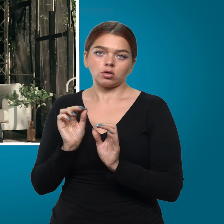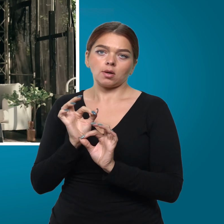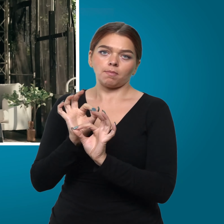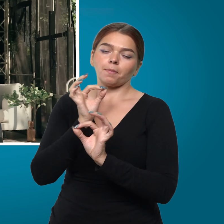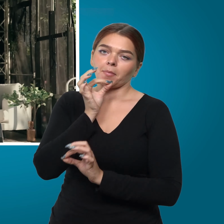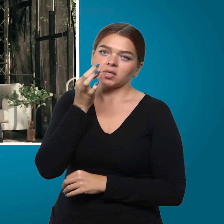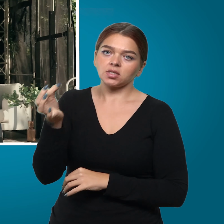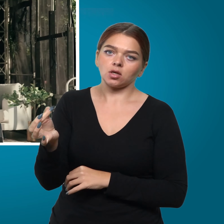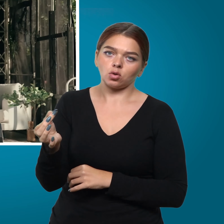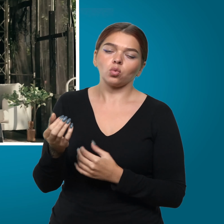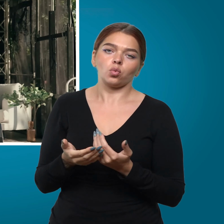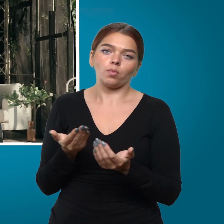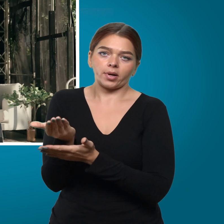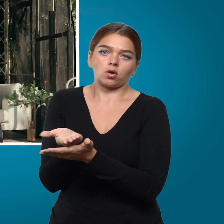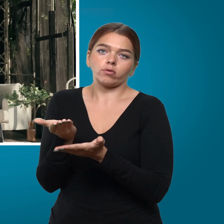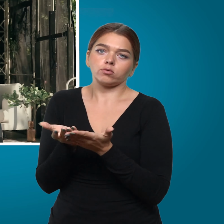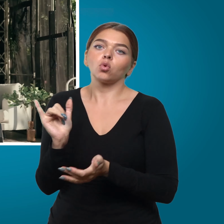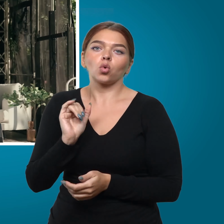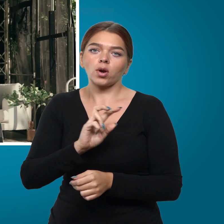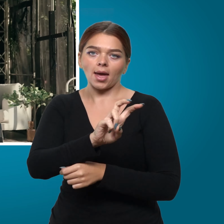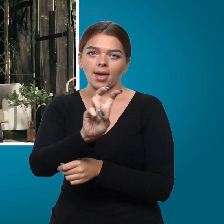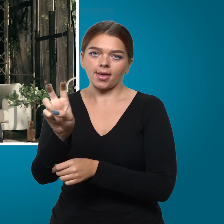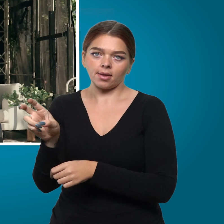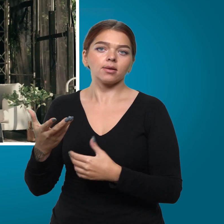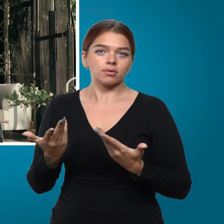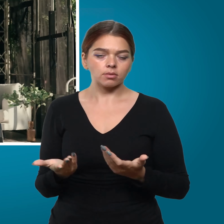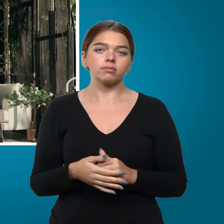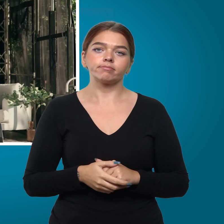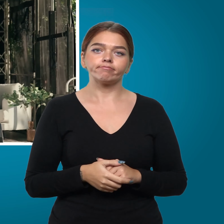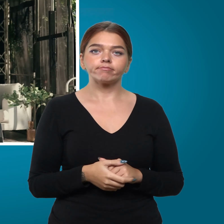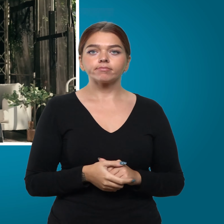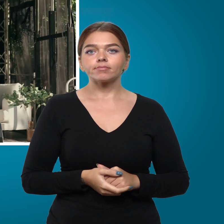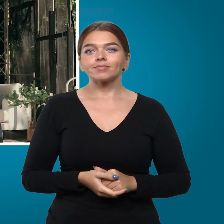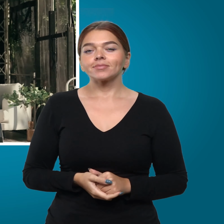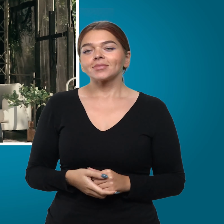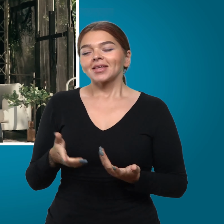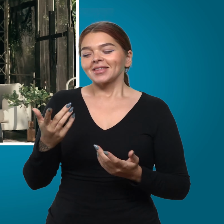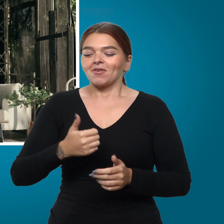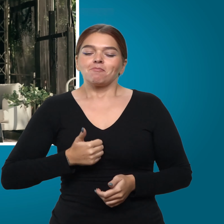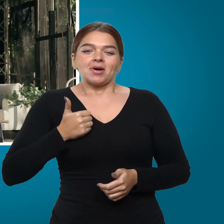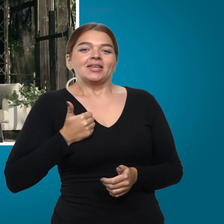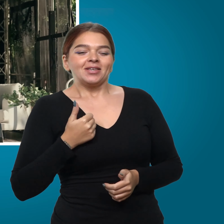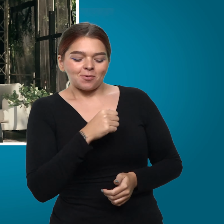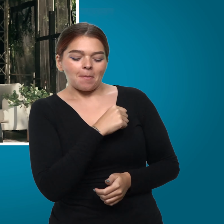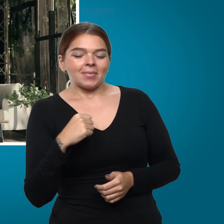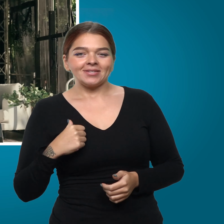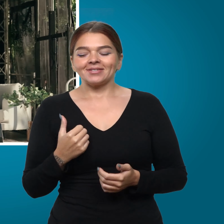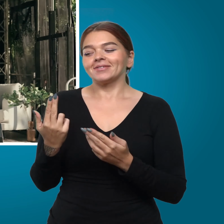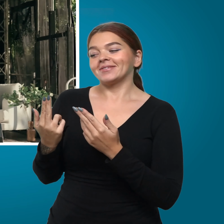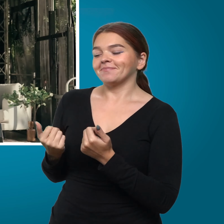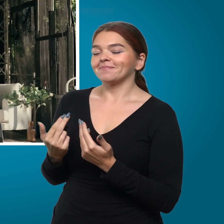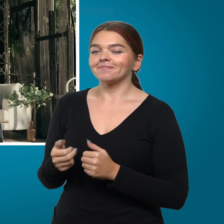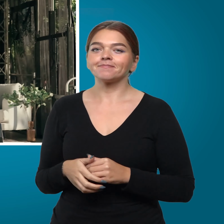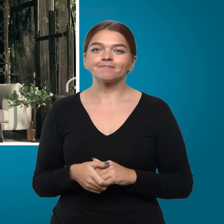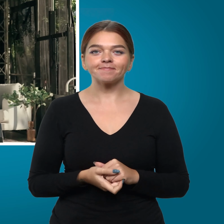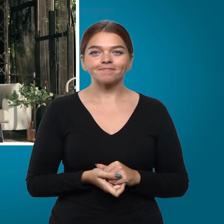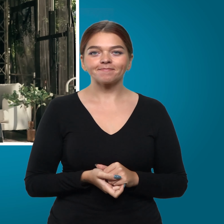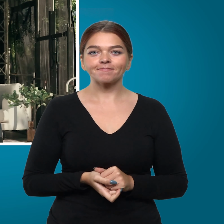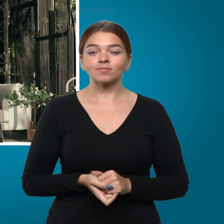Šiaip tikrai manau, kad gera knyga yra ta, kuri perskaičius palieka emociją. Ir realiai nesvarbu, kokia ta